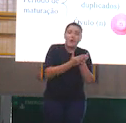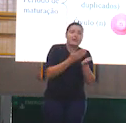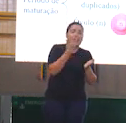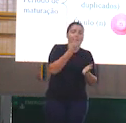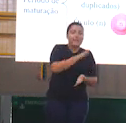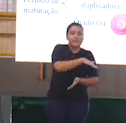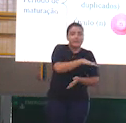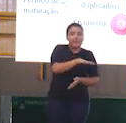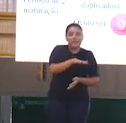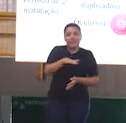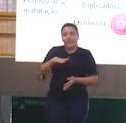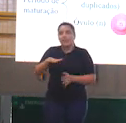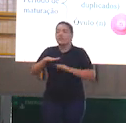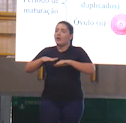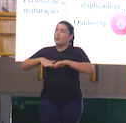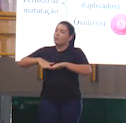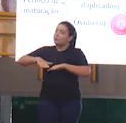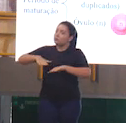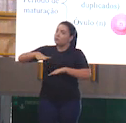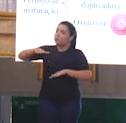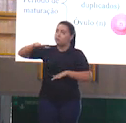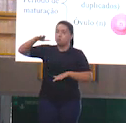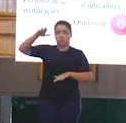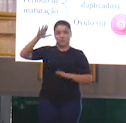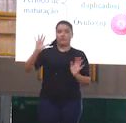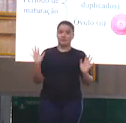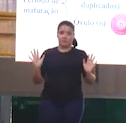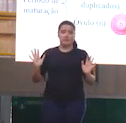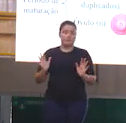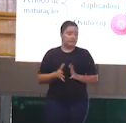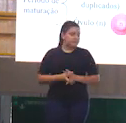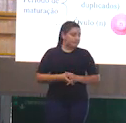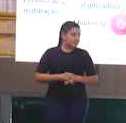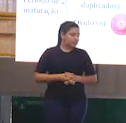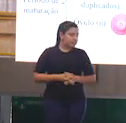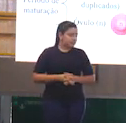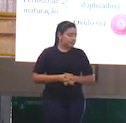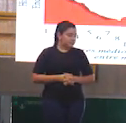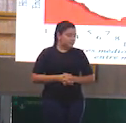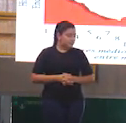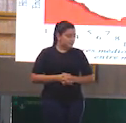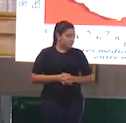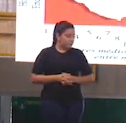infância, a maturação no período da pré-puberdade, tá certo? Vamos lá.